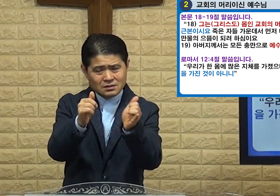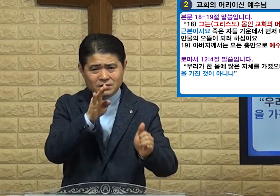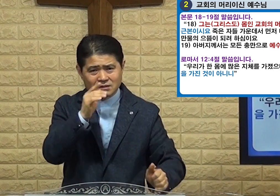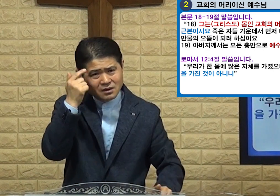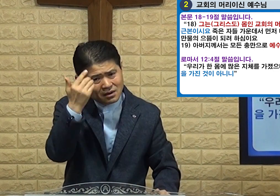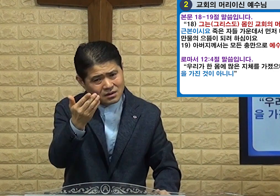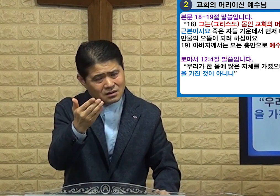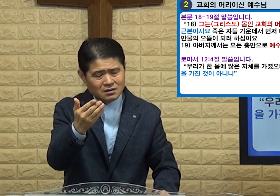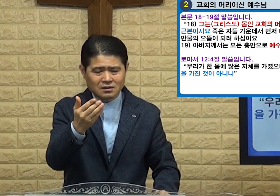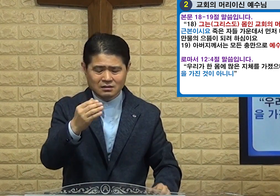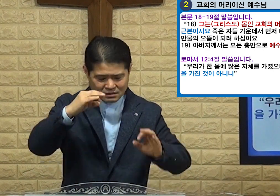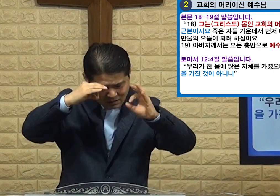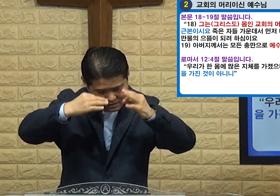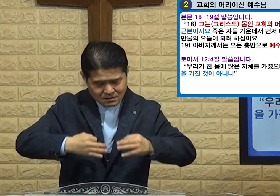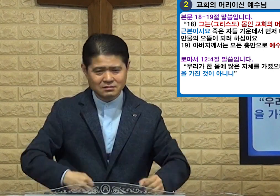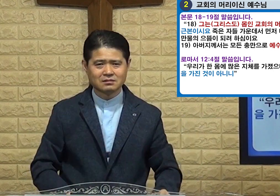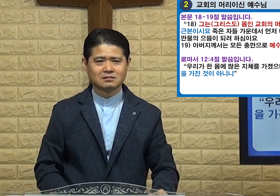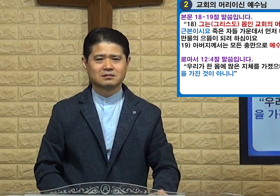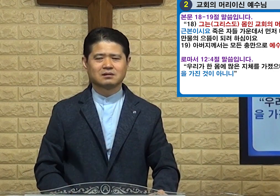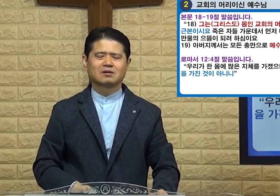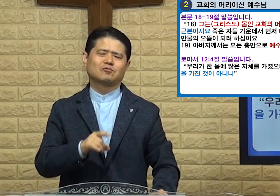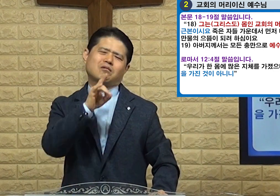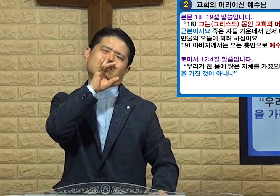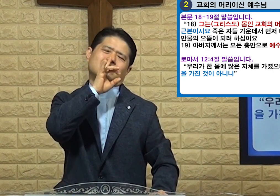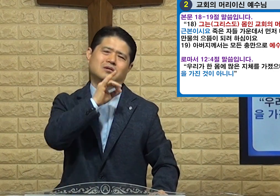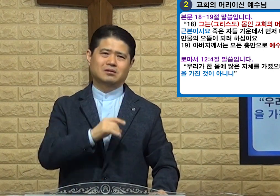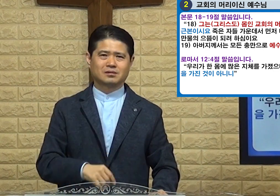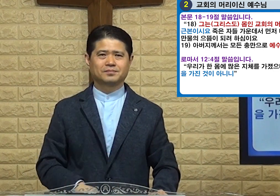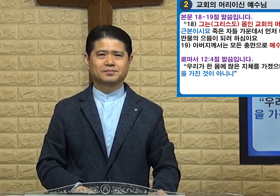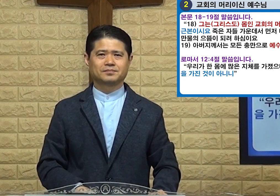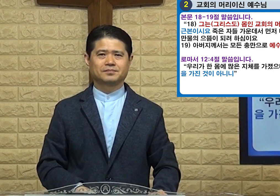진실로 하나님을 믿냐? 라고 했을 때 우리 안을 보십시오.